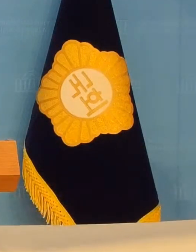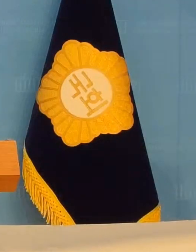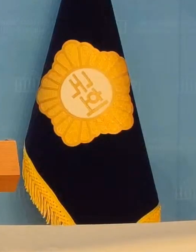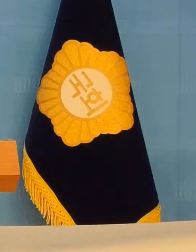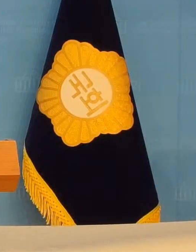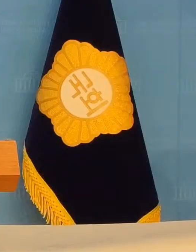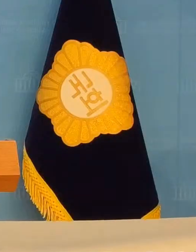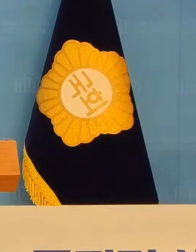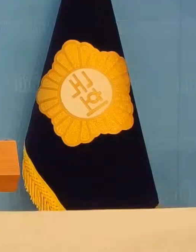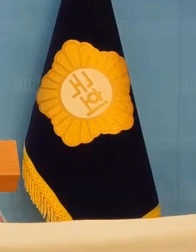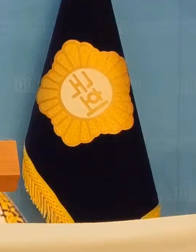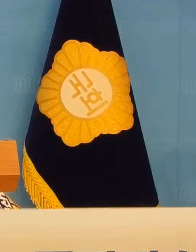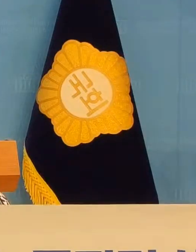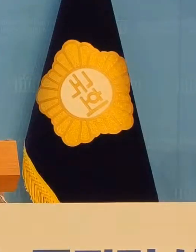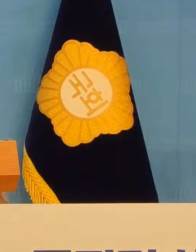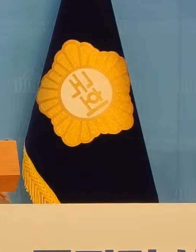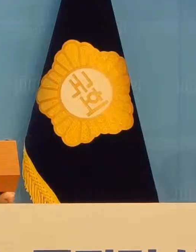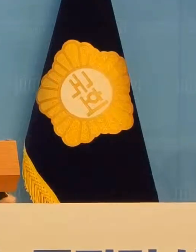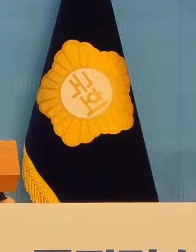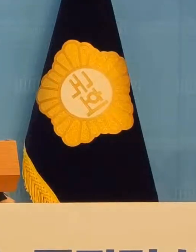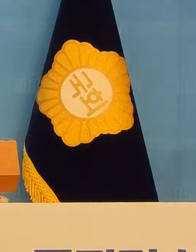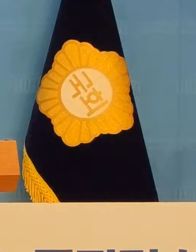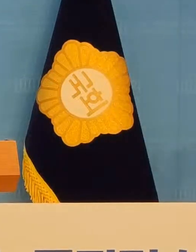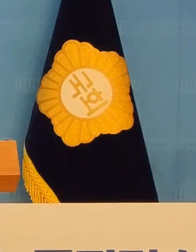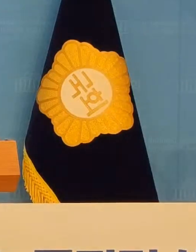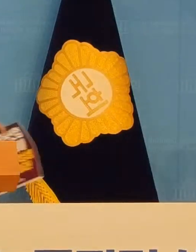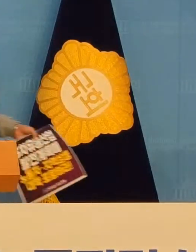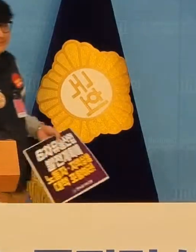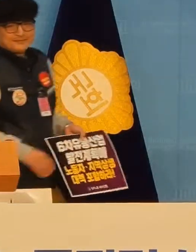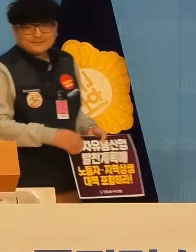이쪽으로도 좀 오세요. 이쪽으로 좀 오세요. 소장님.